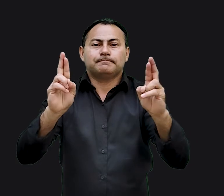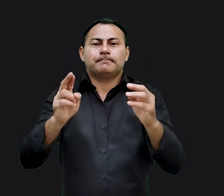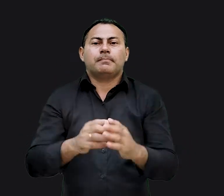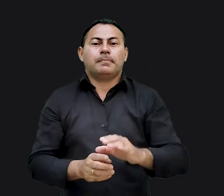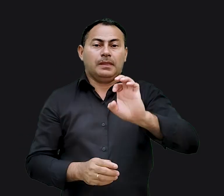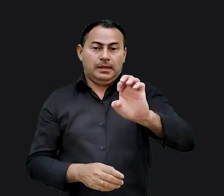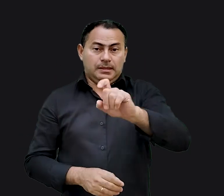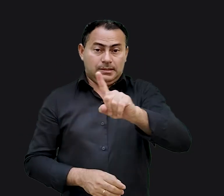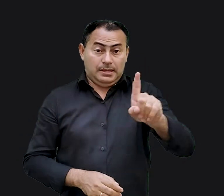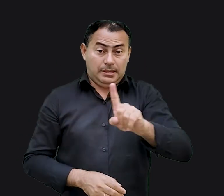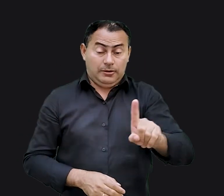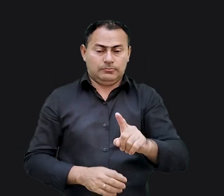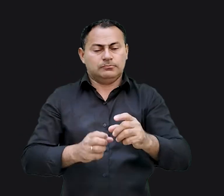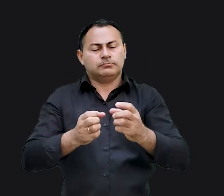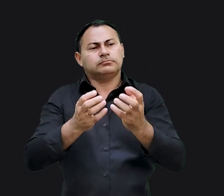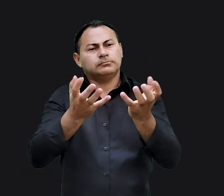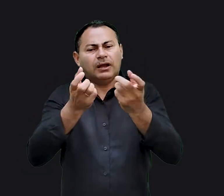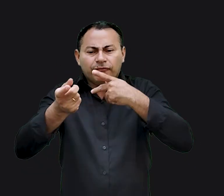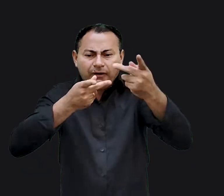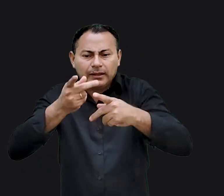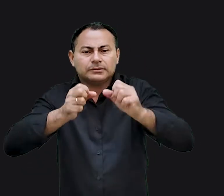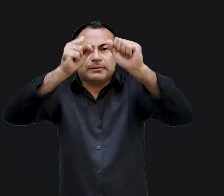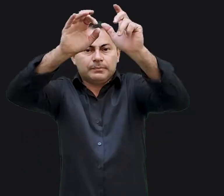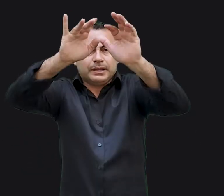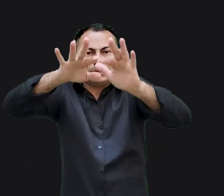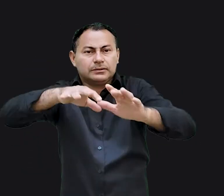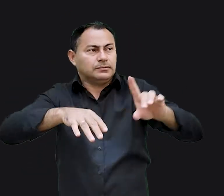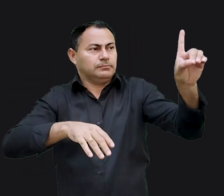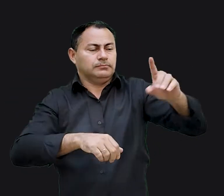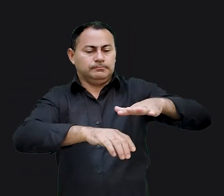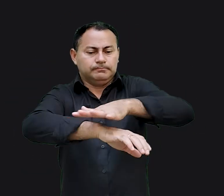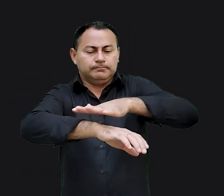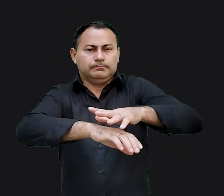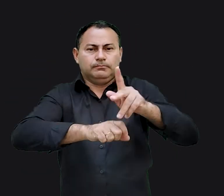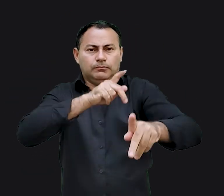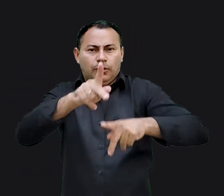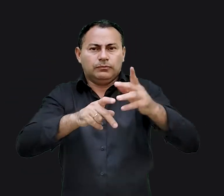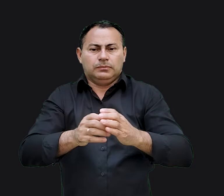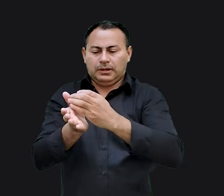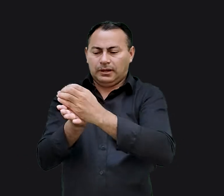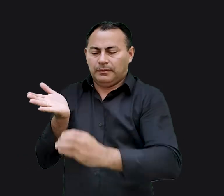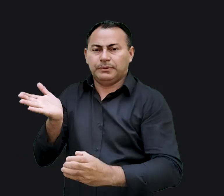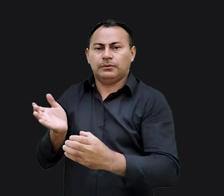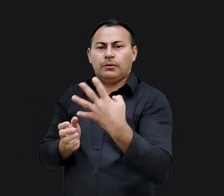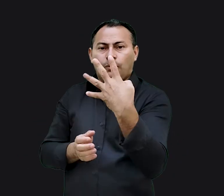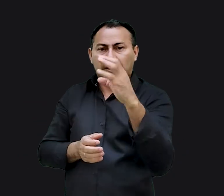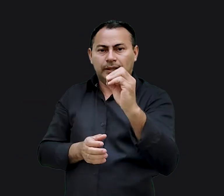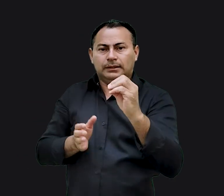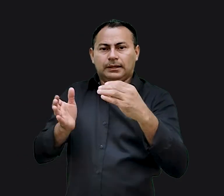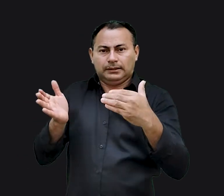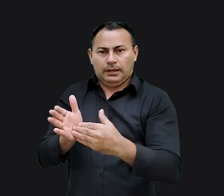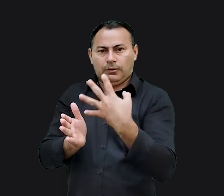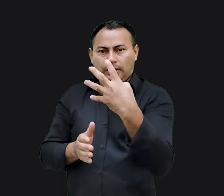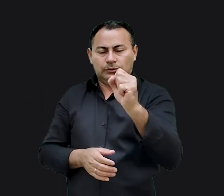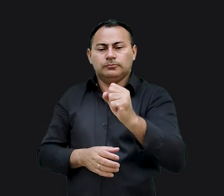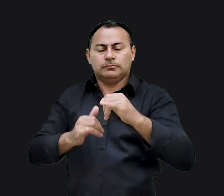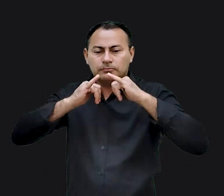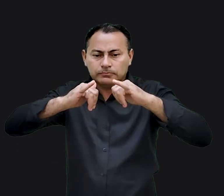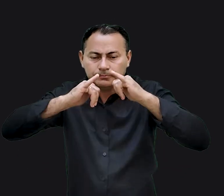esperança. Ezequiel profetiza as bênçãos de Deus sobre seu povo. Nos capítulos 40 a 48, ele faz uma